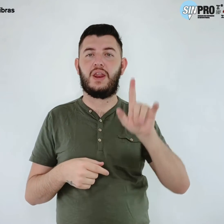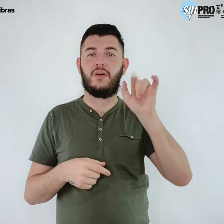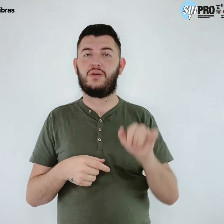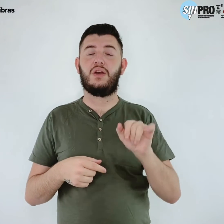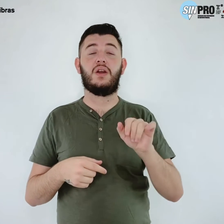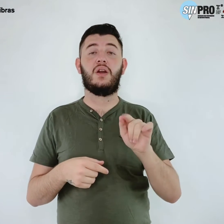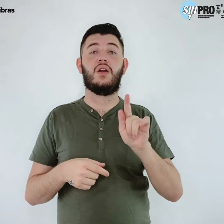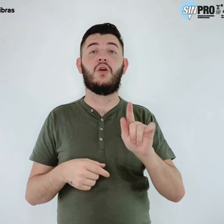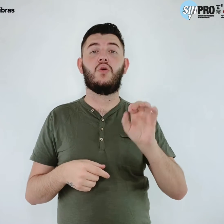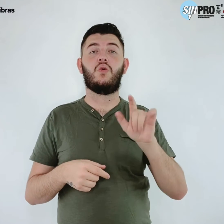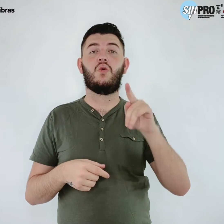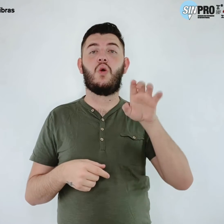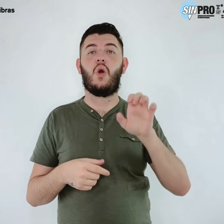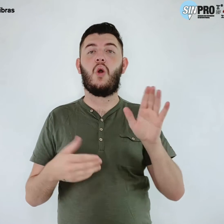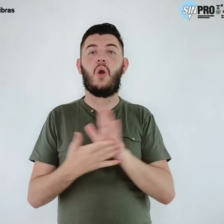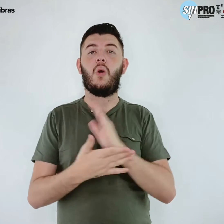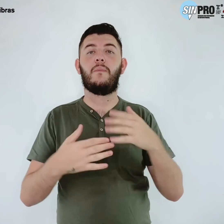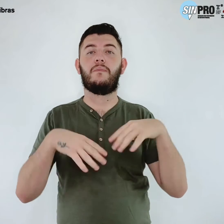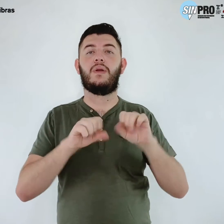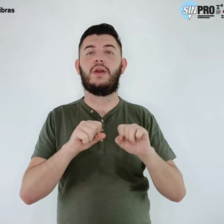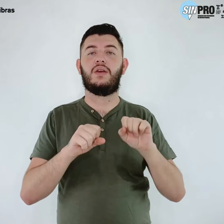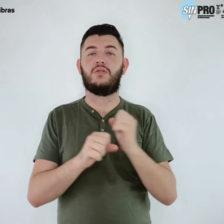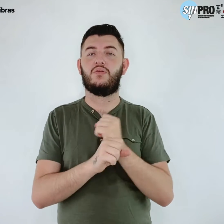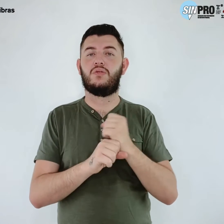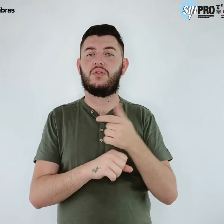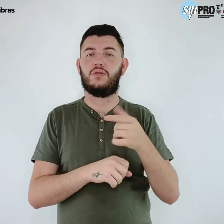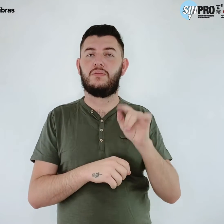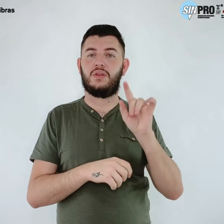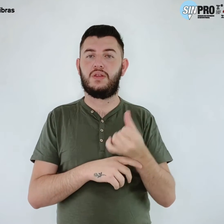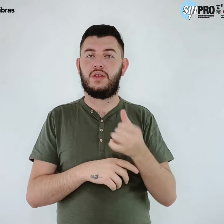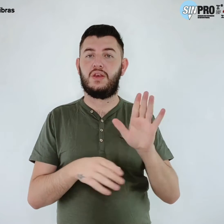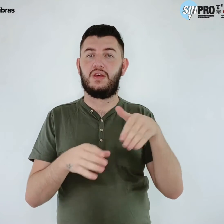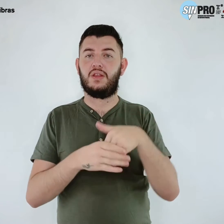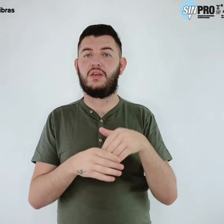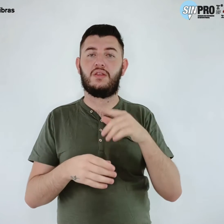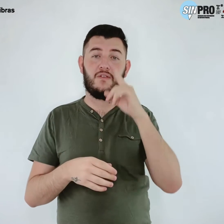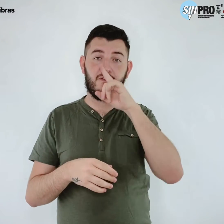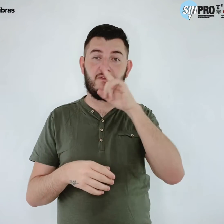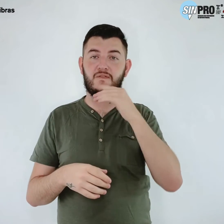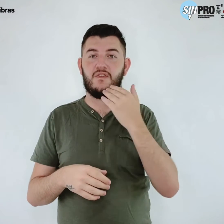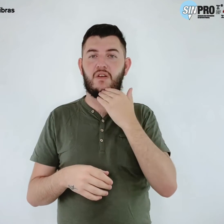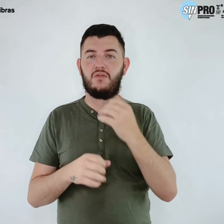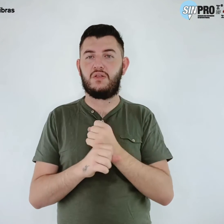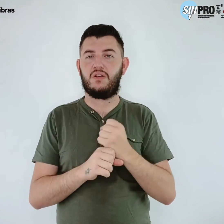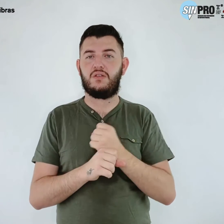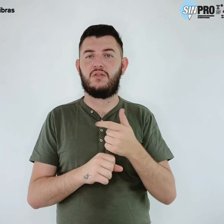golpe de Estado de 2016 e as eleições fraudadas em